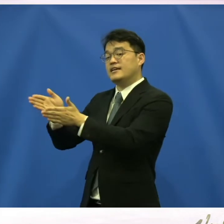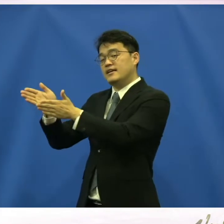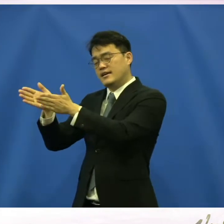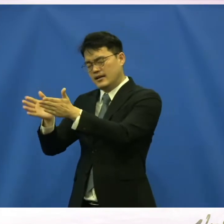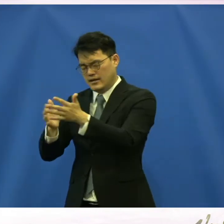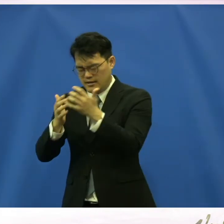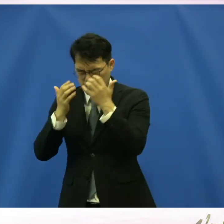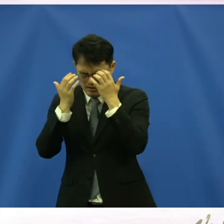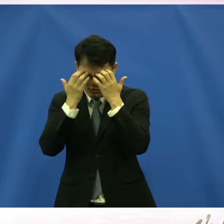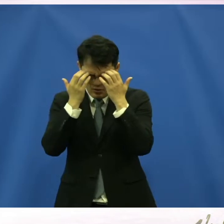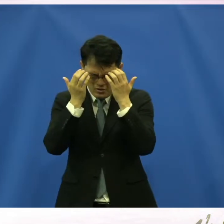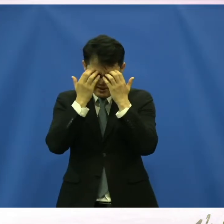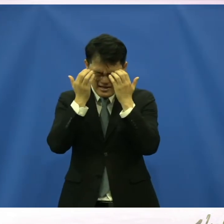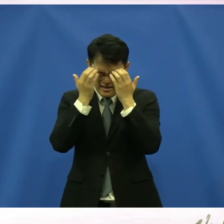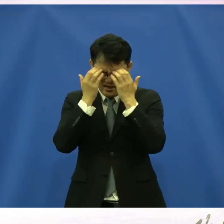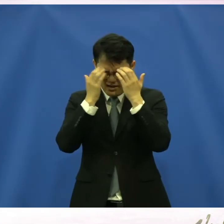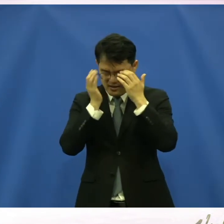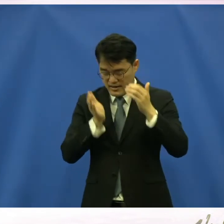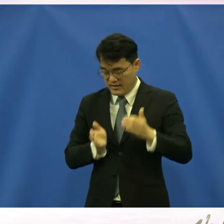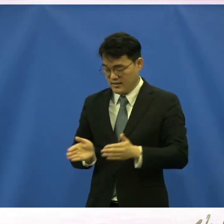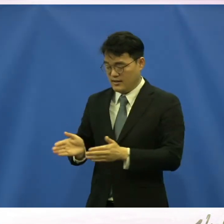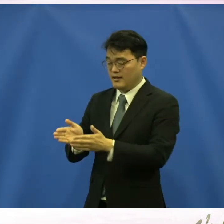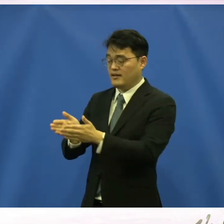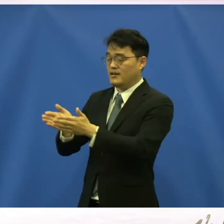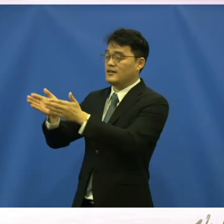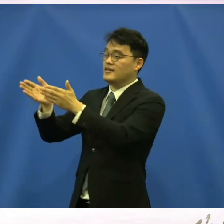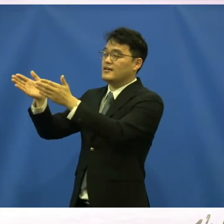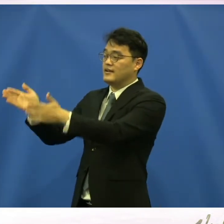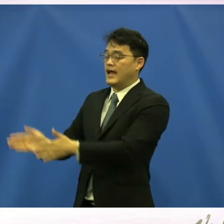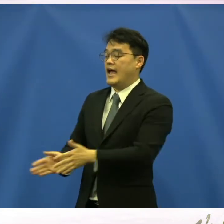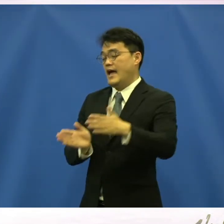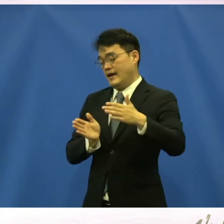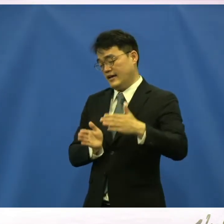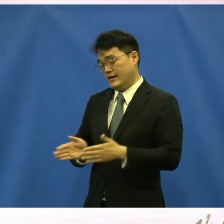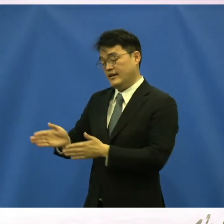이 길은 고난의 길